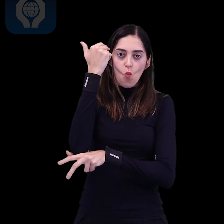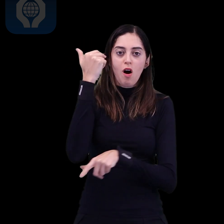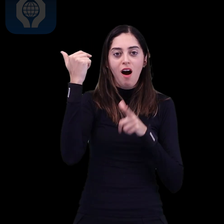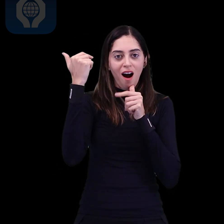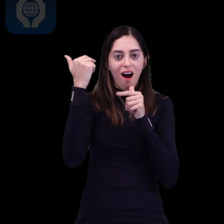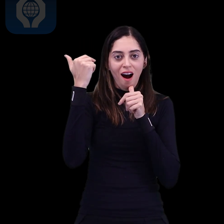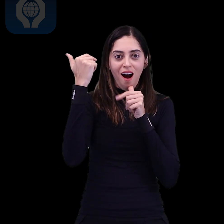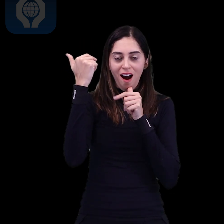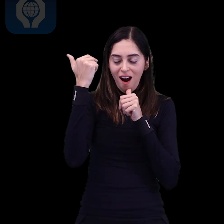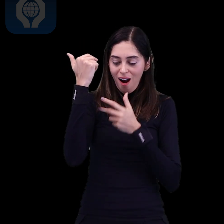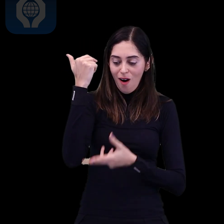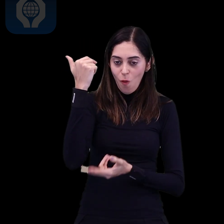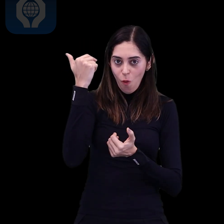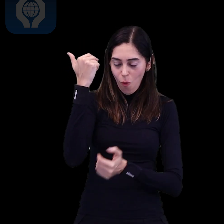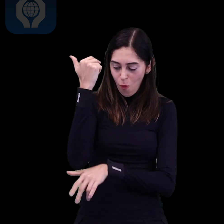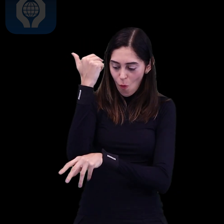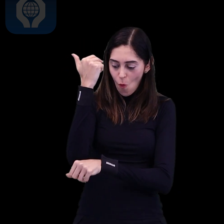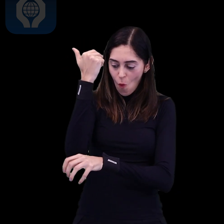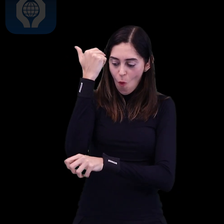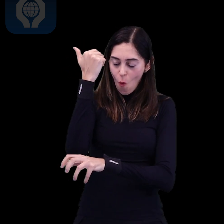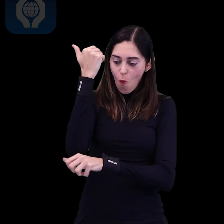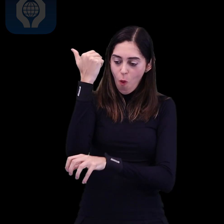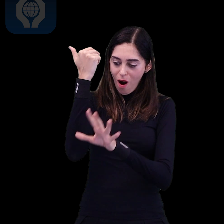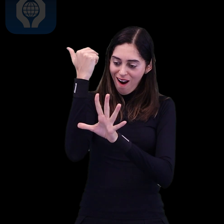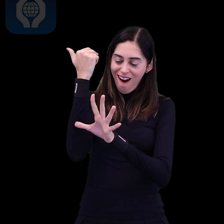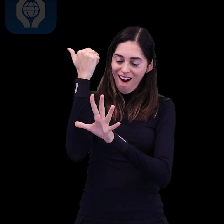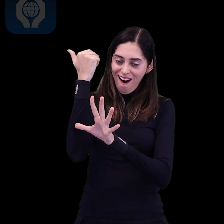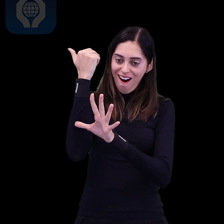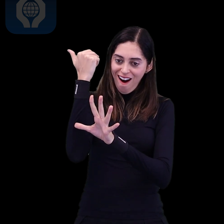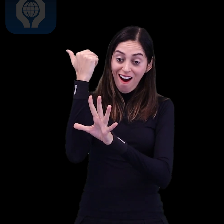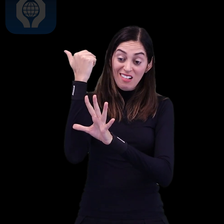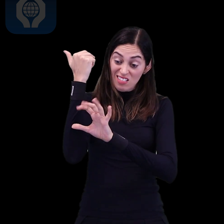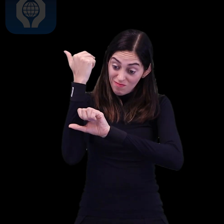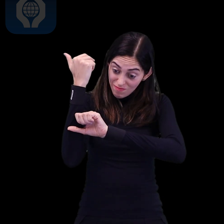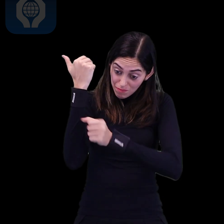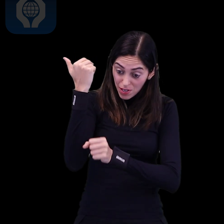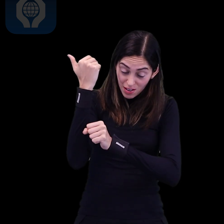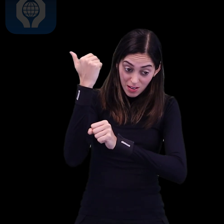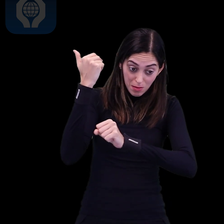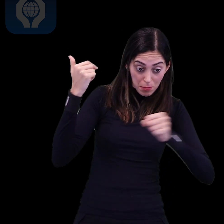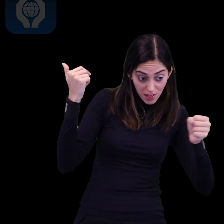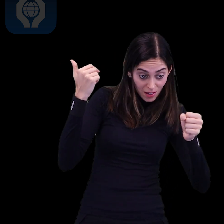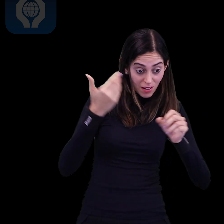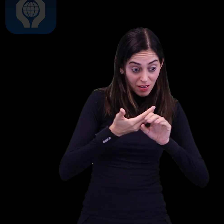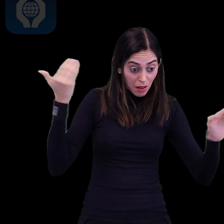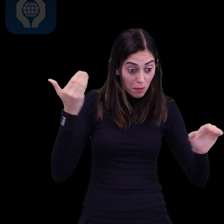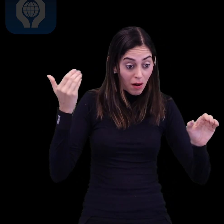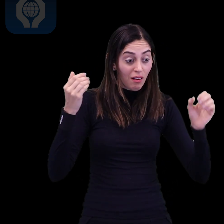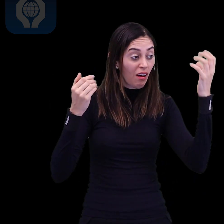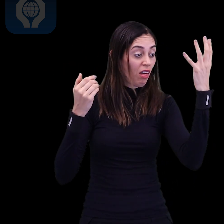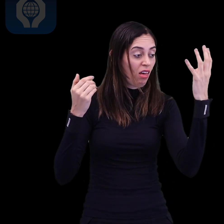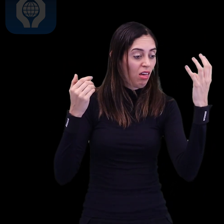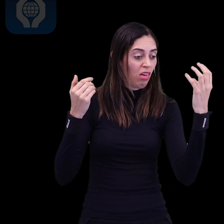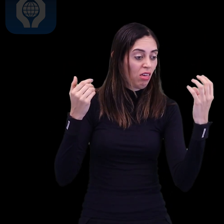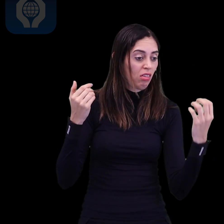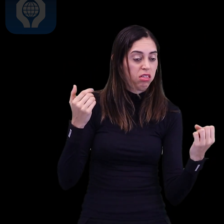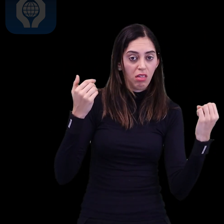vida. Logo, logo ele vai murchar e secar. Foi isso que Deus quis dizer que aconteceria a Adão. Se